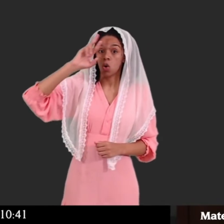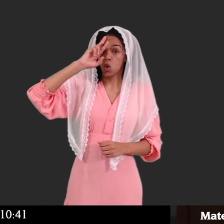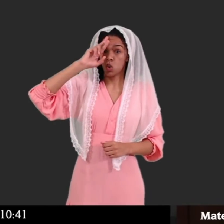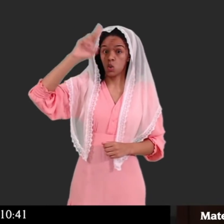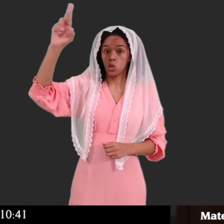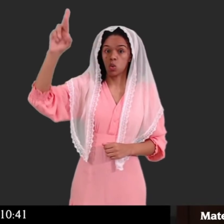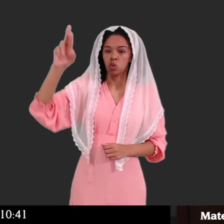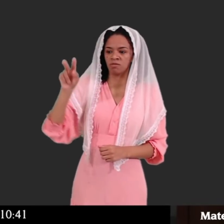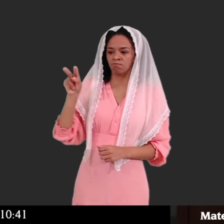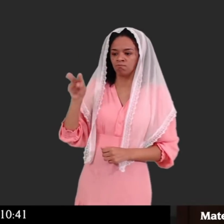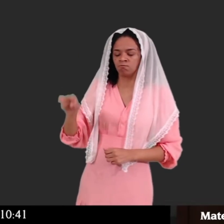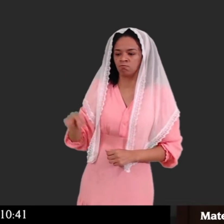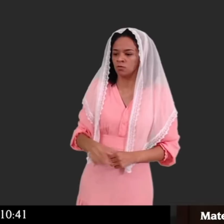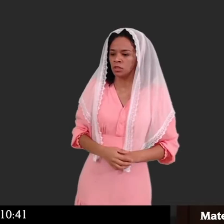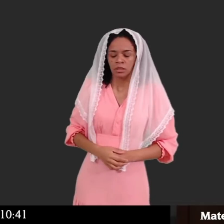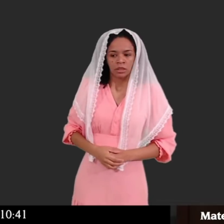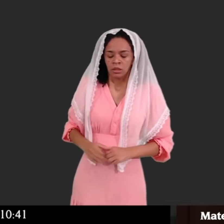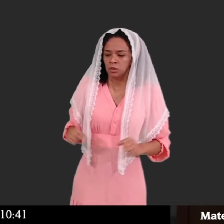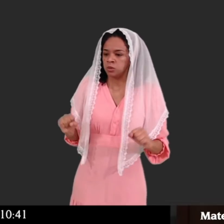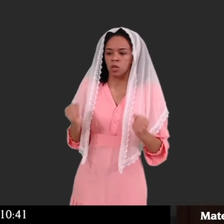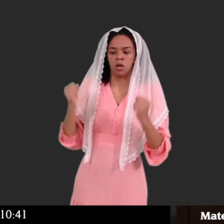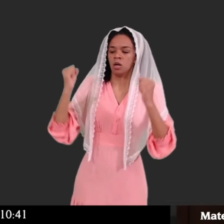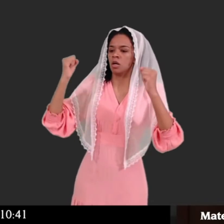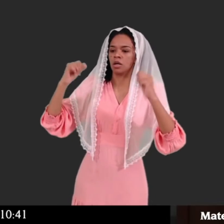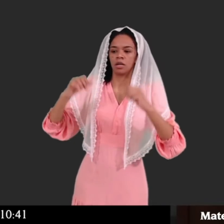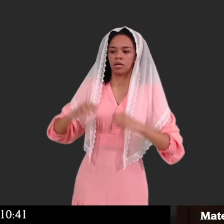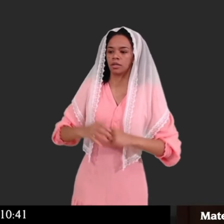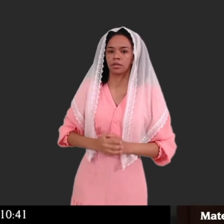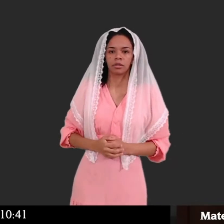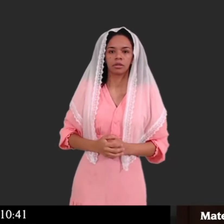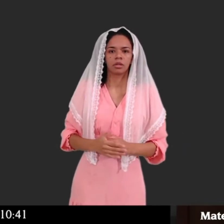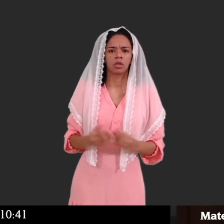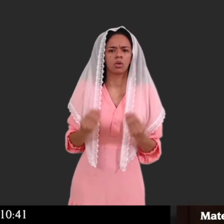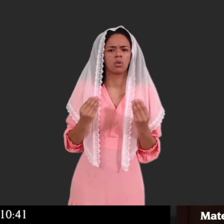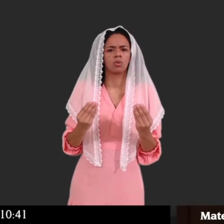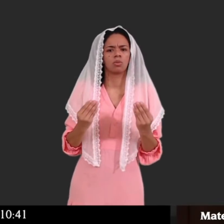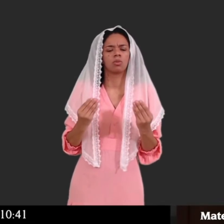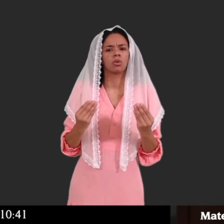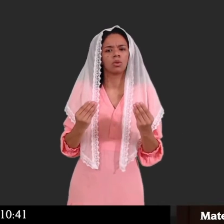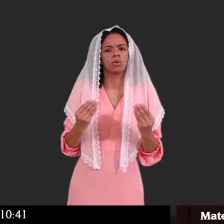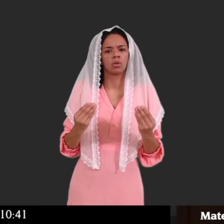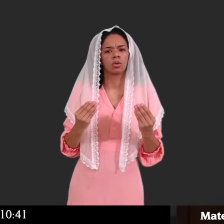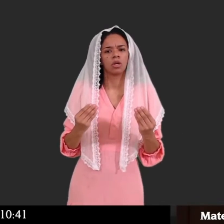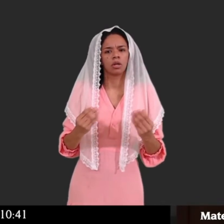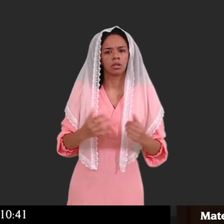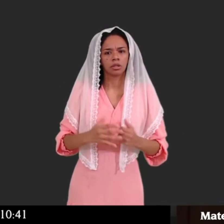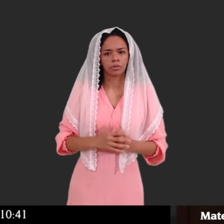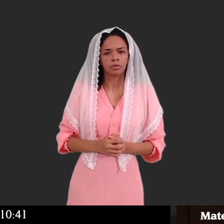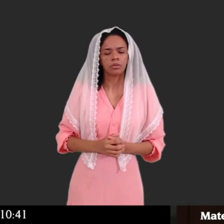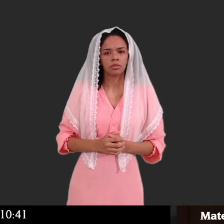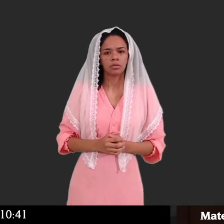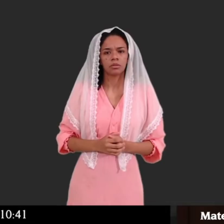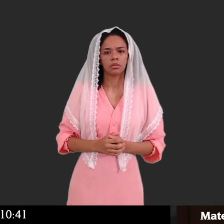irmãos, o pecado, logo aqui, uma criação tão pura, logo cá, um homem